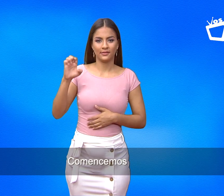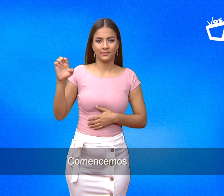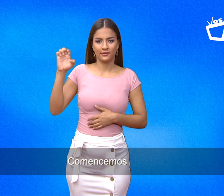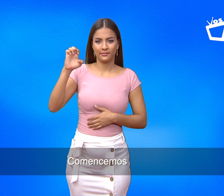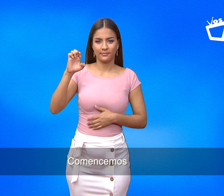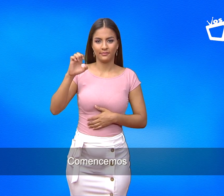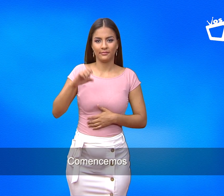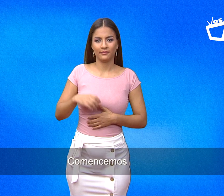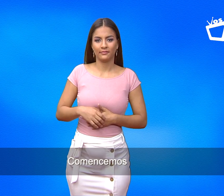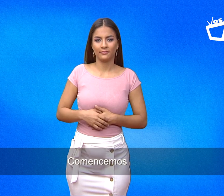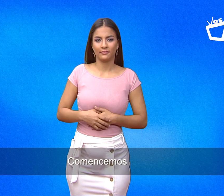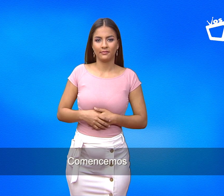enero